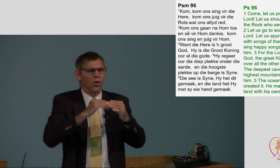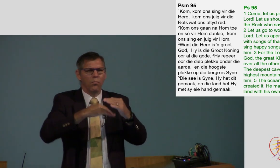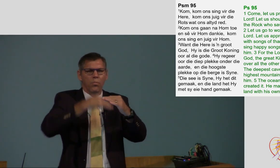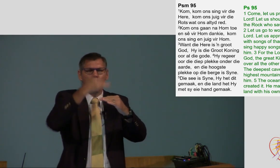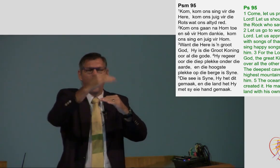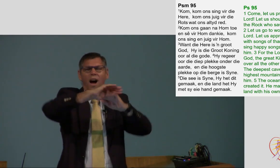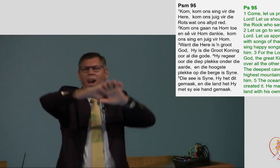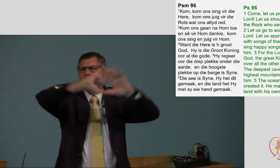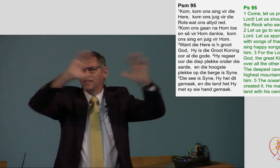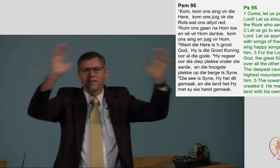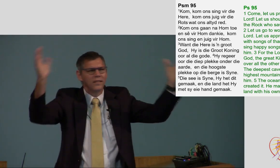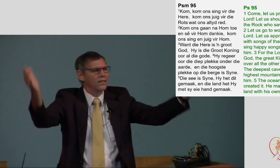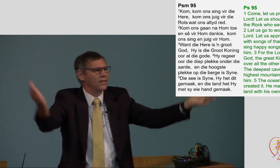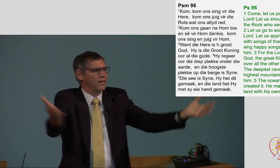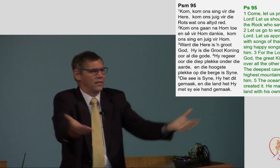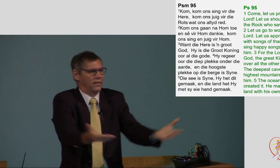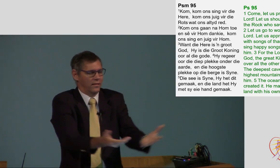Bo alles.